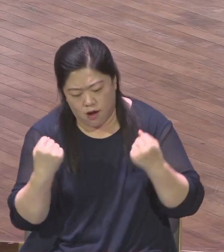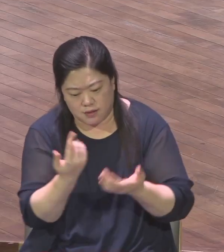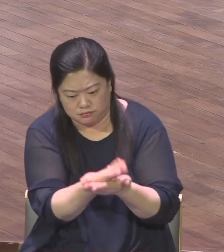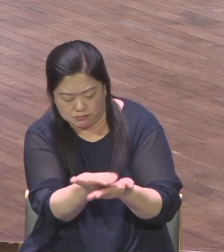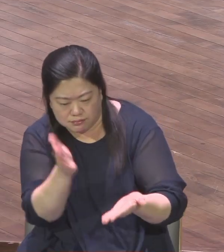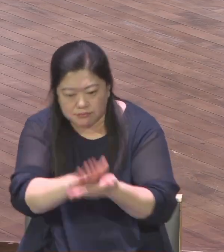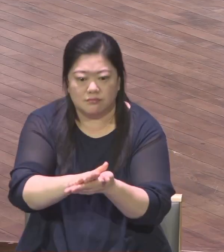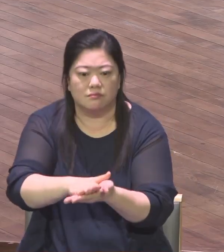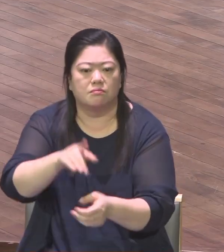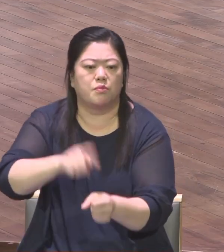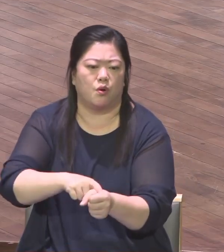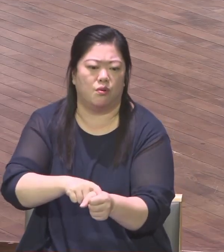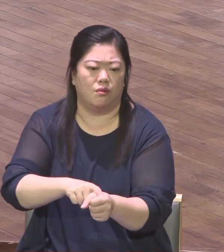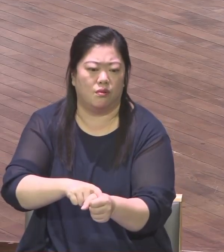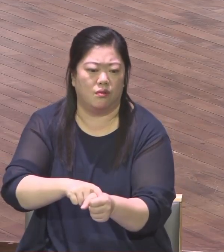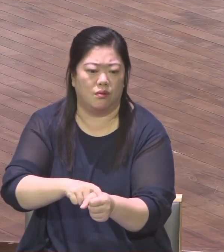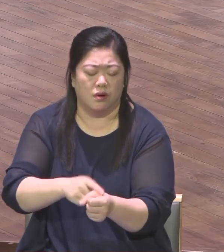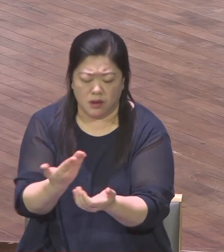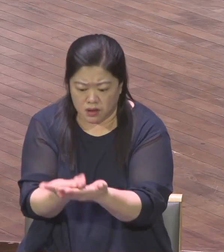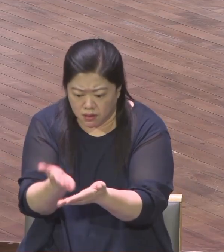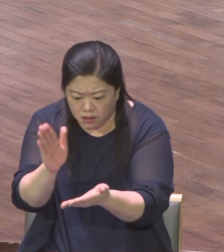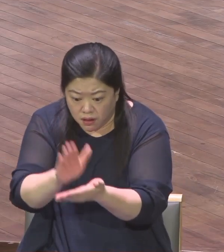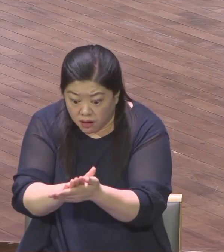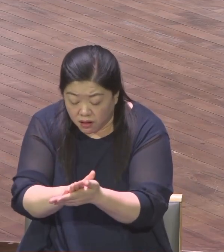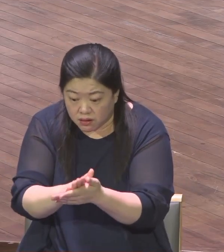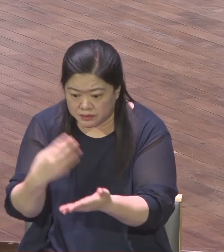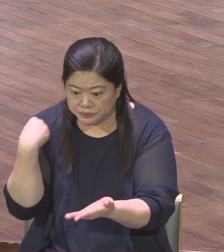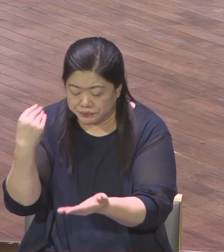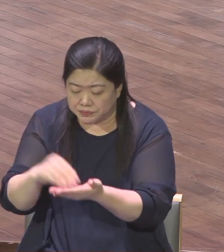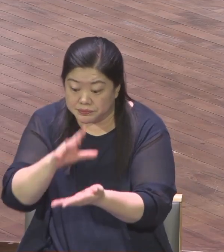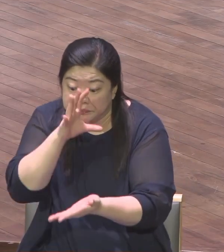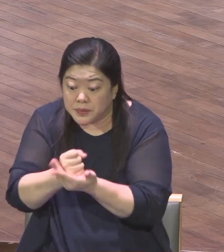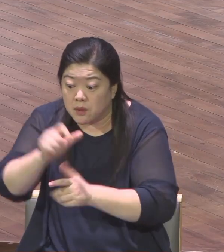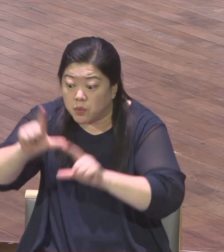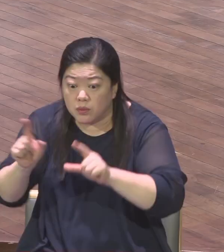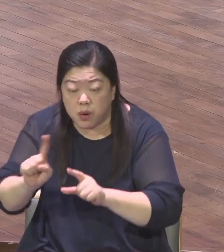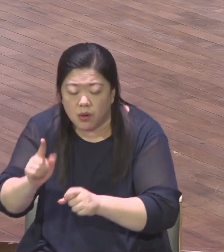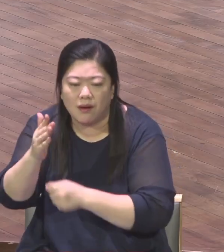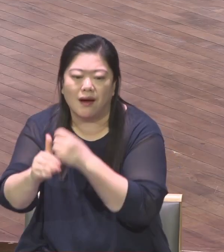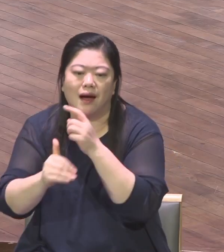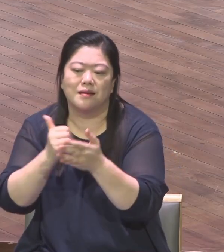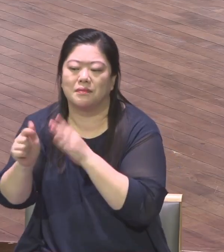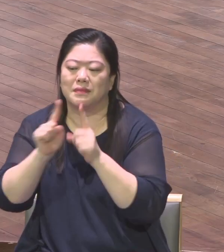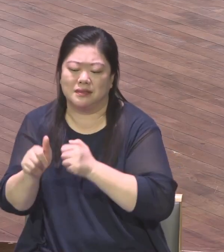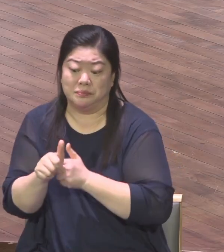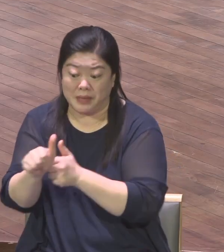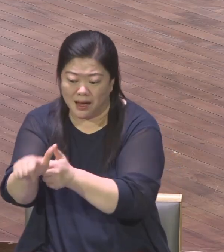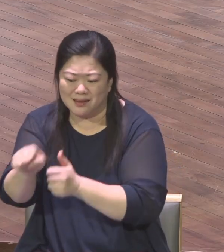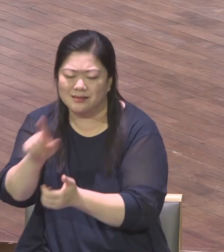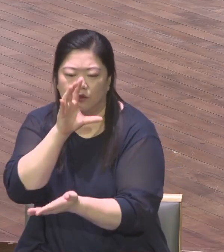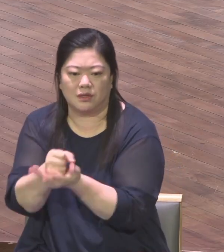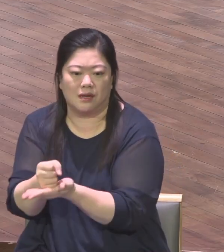복음이 담긴 말씀으로 돌아가. 말씀으로 돌아가자.